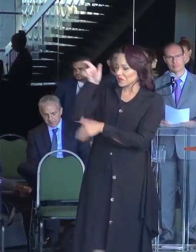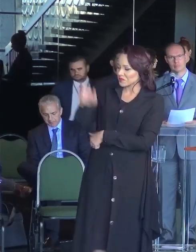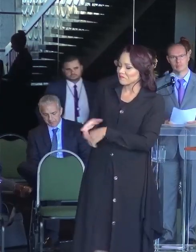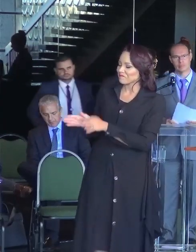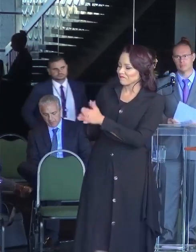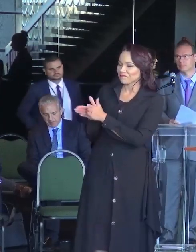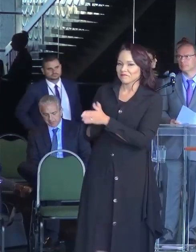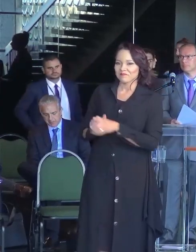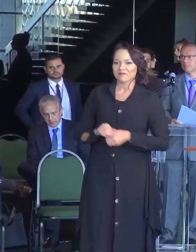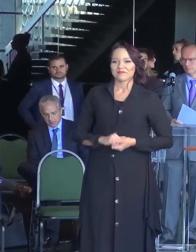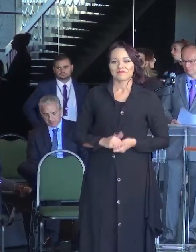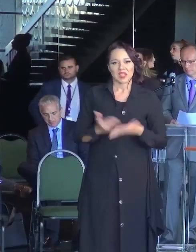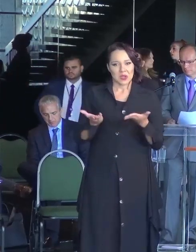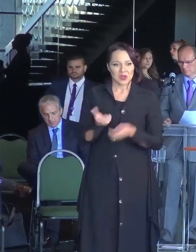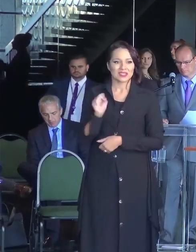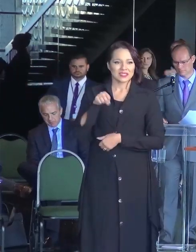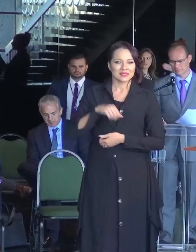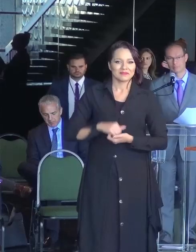também. Agora sim,